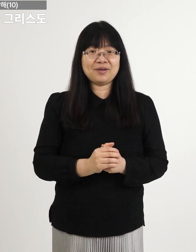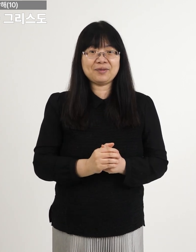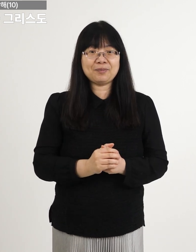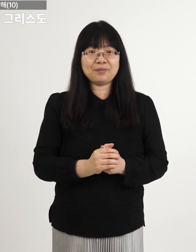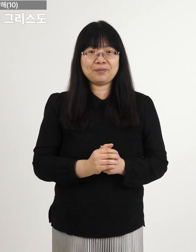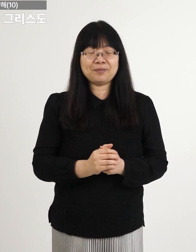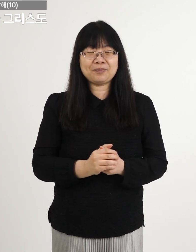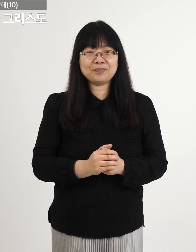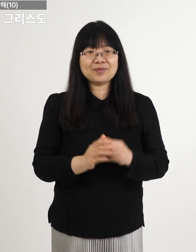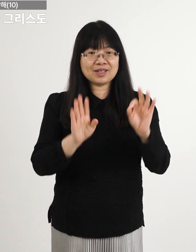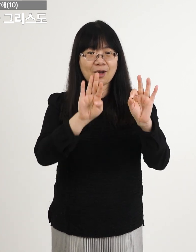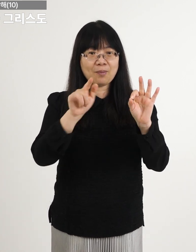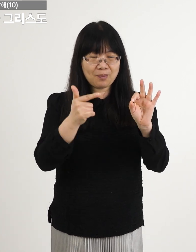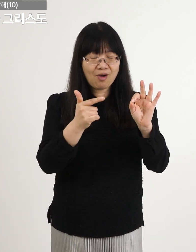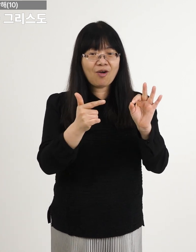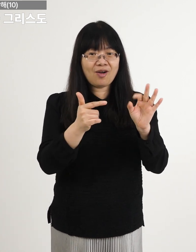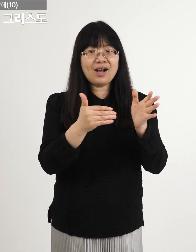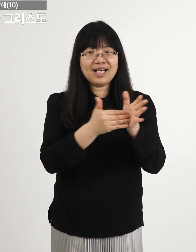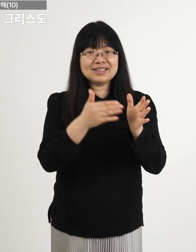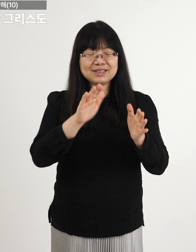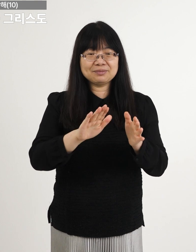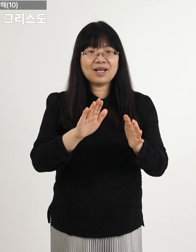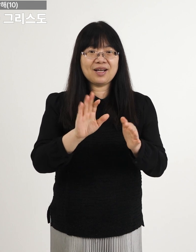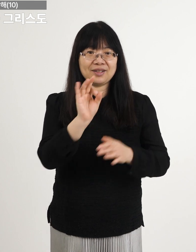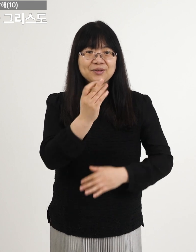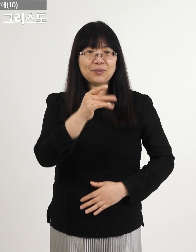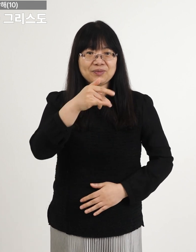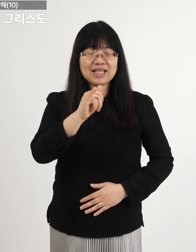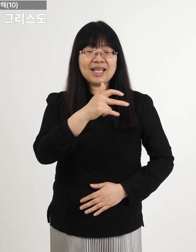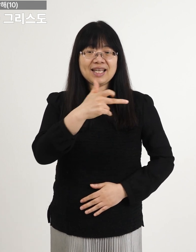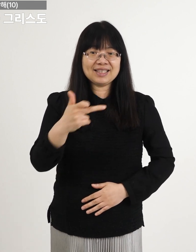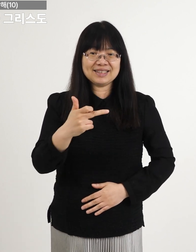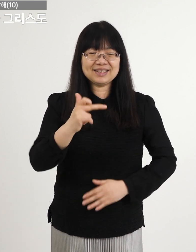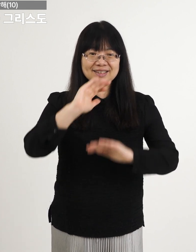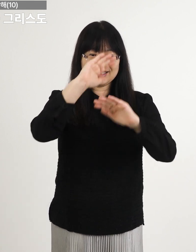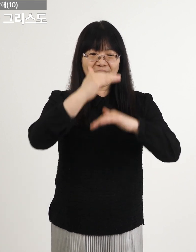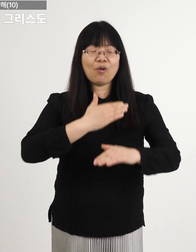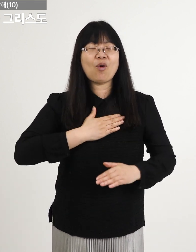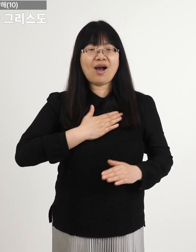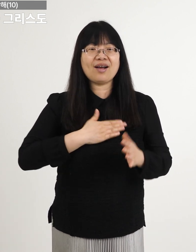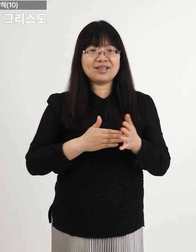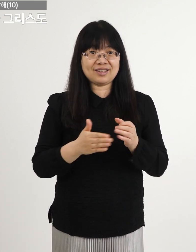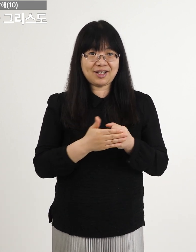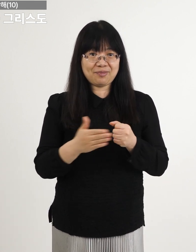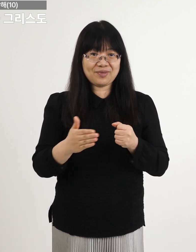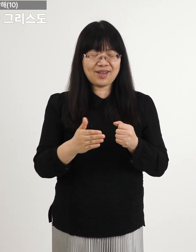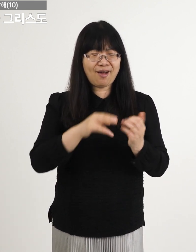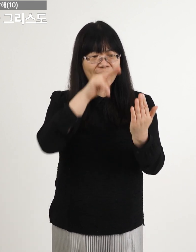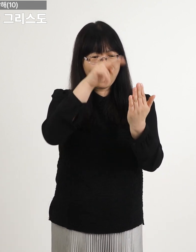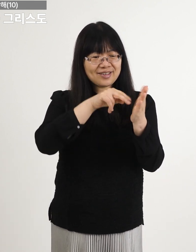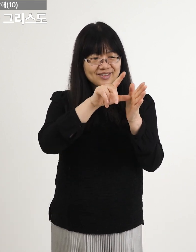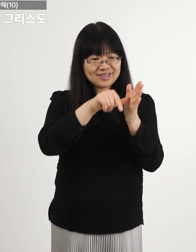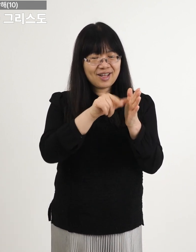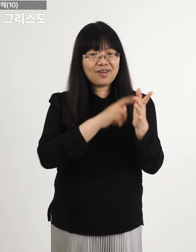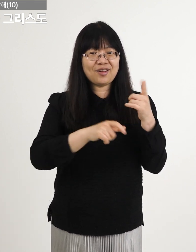10차례이긴 하지만 욥기의 큰 흐름을 들었을 테니까 읽어 나가는데